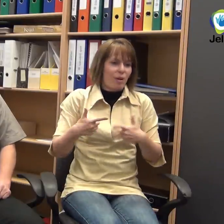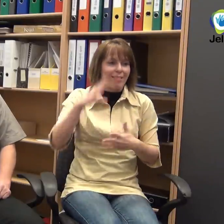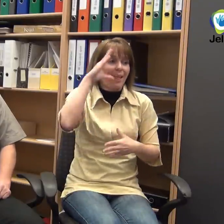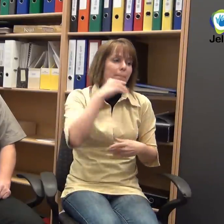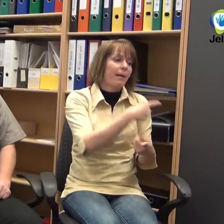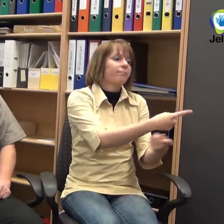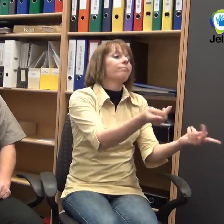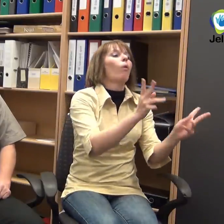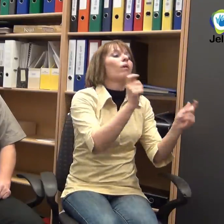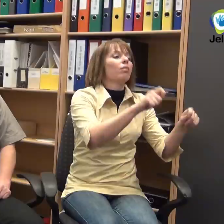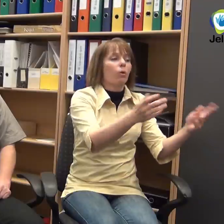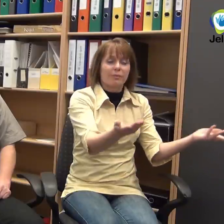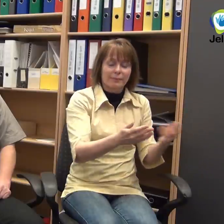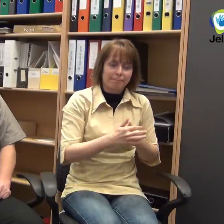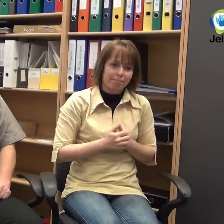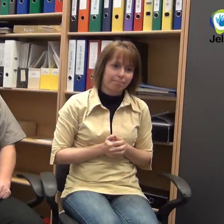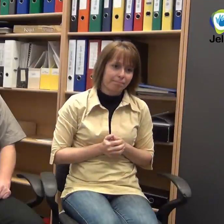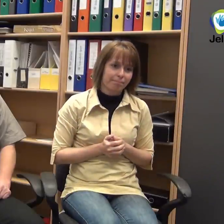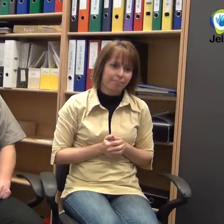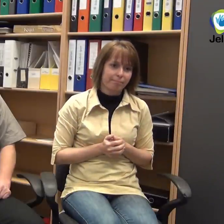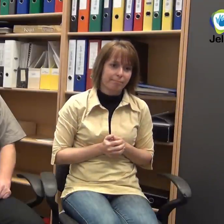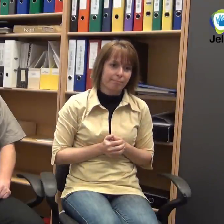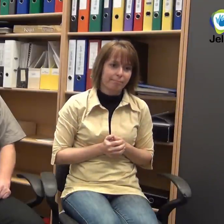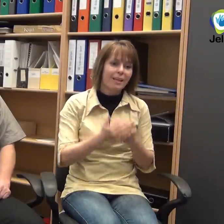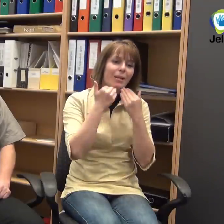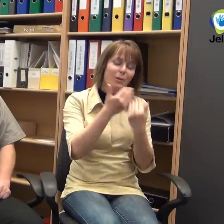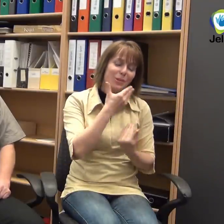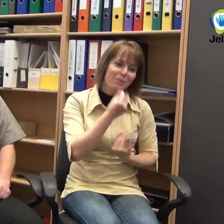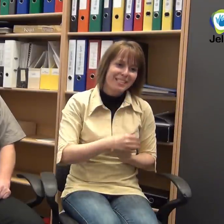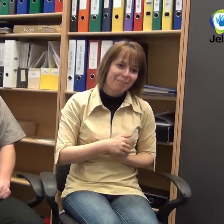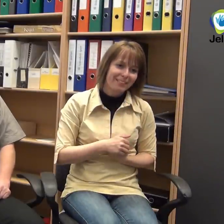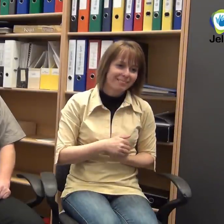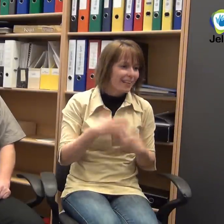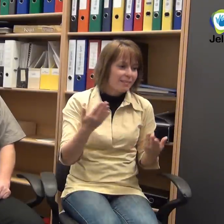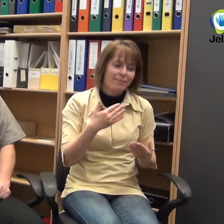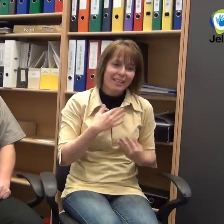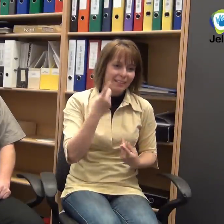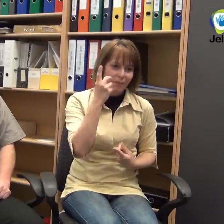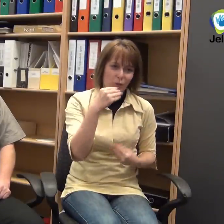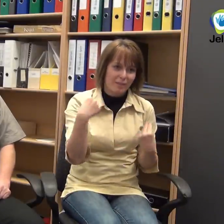embereknek a döntésére. Köszönöm szépen, ennyit szerettem volna elmondani.